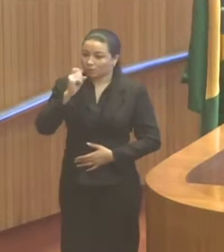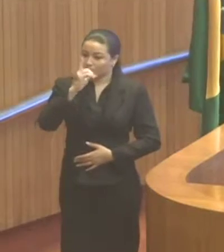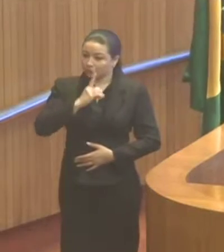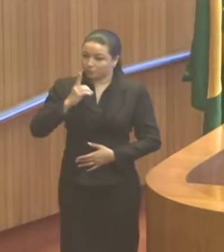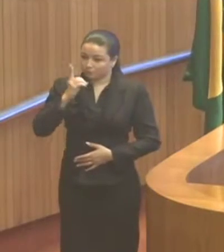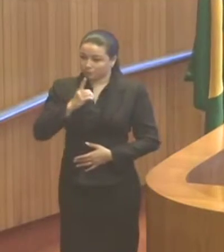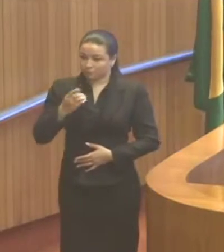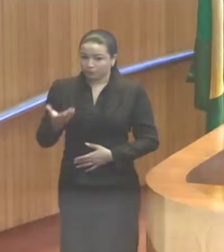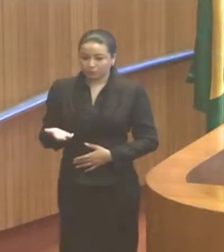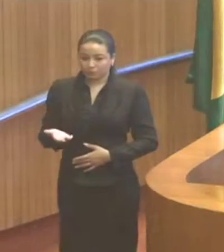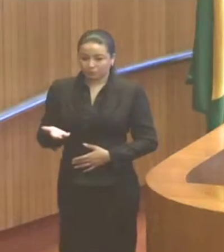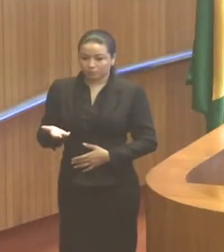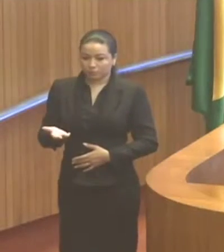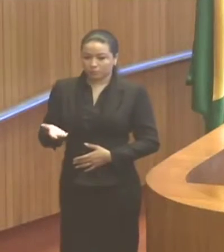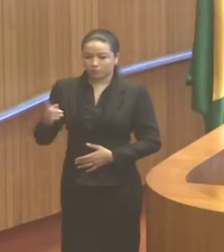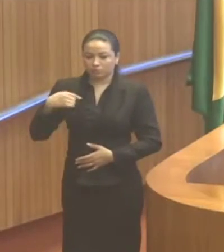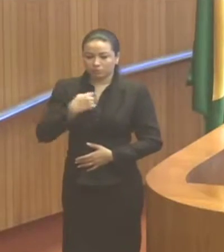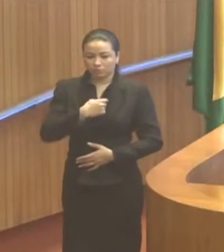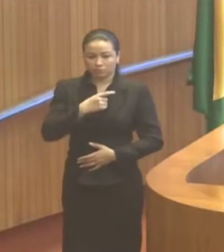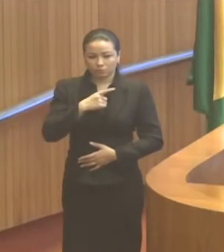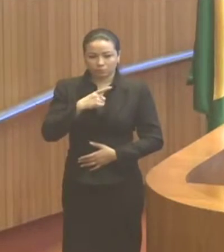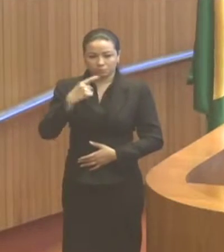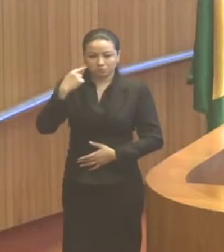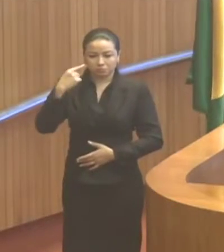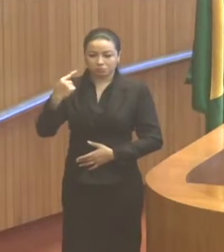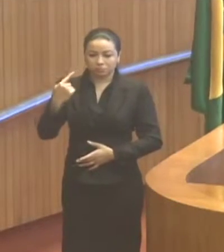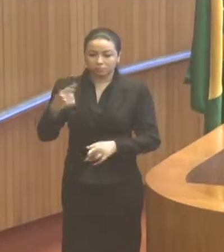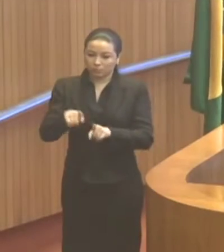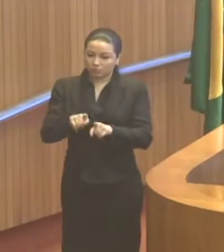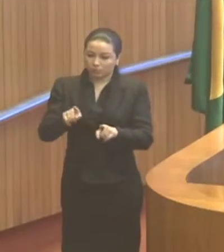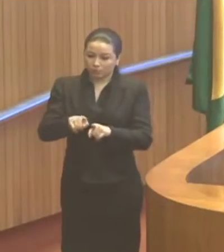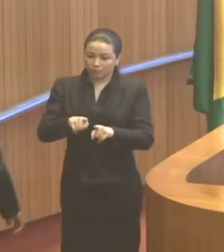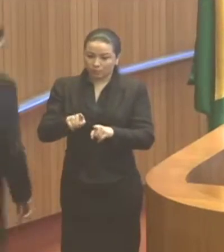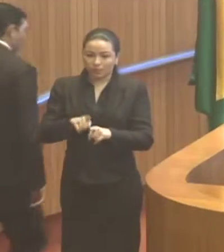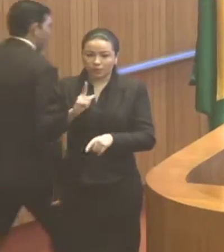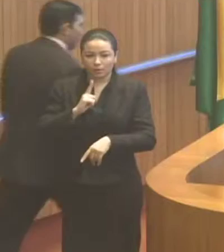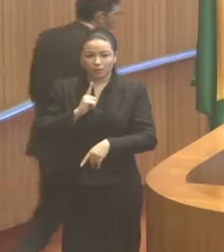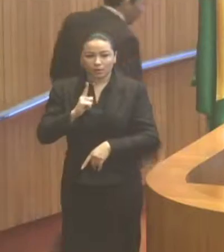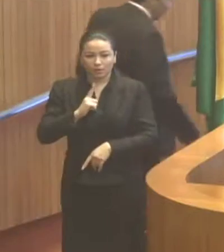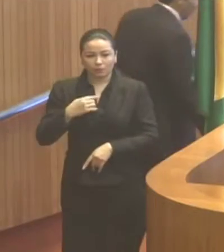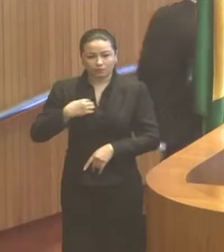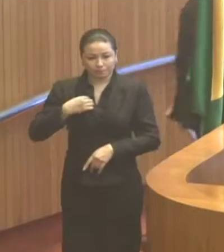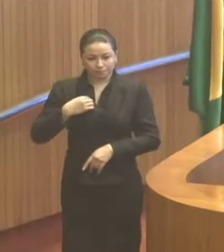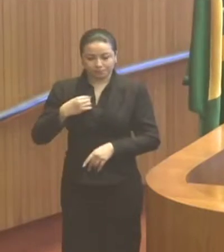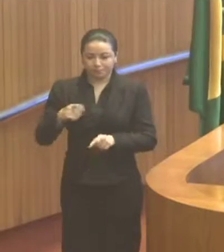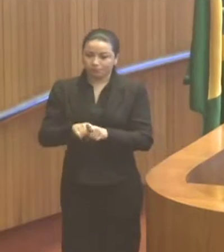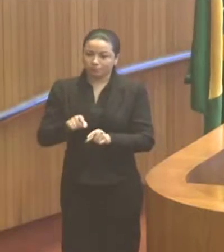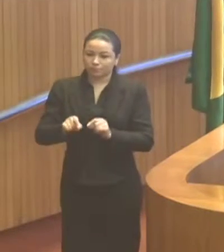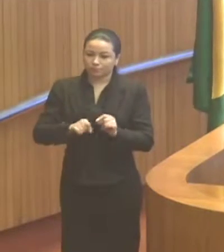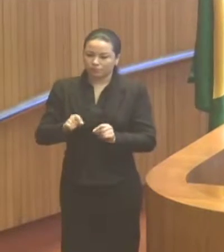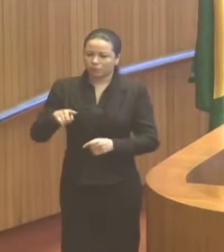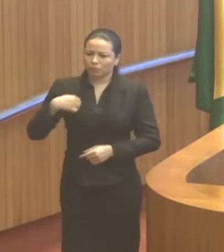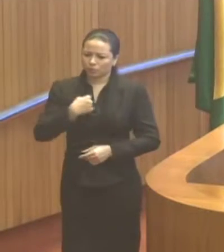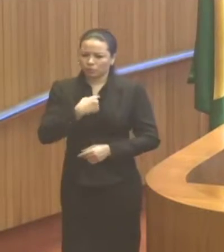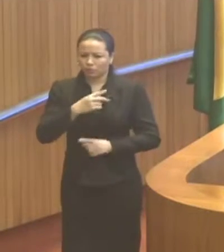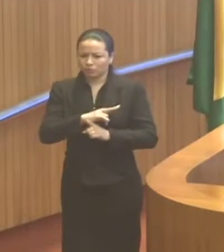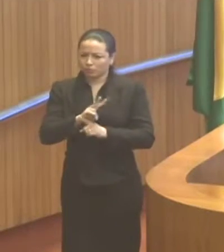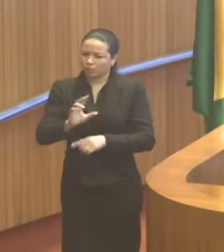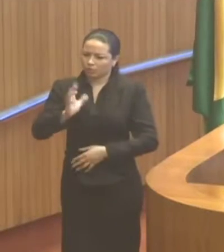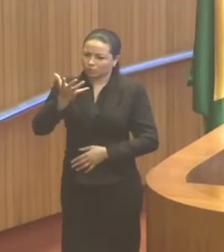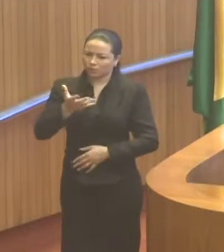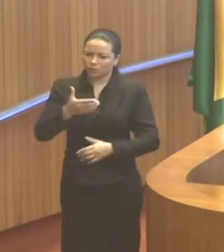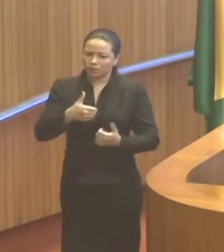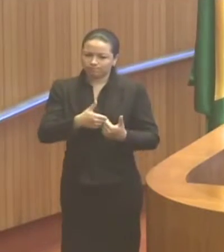semana, incluindo aí o feriado, assim como tem acontecido desde o início